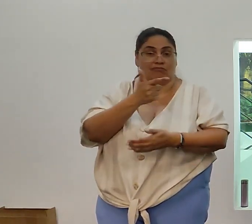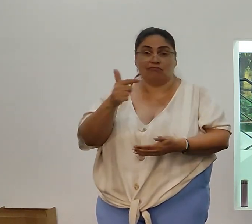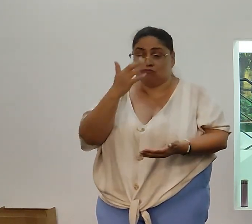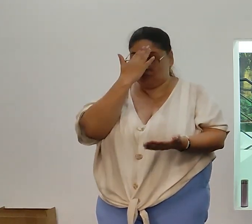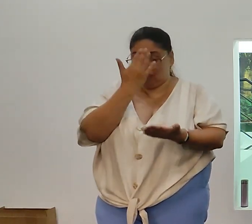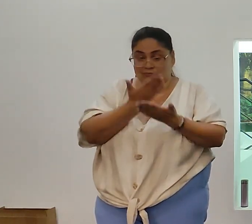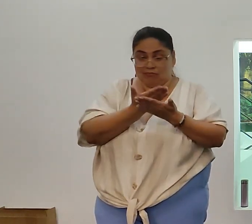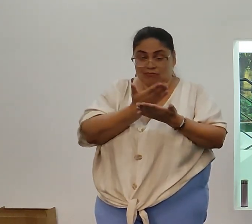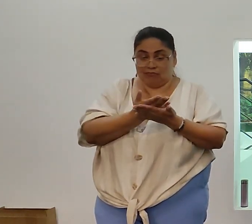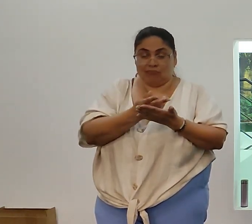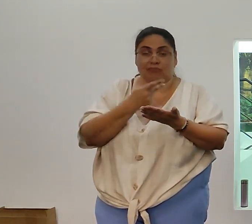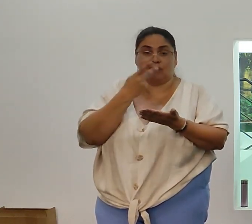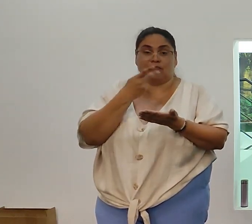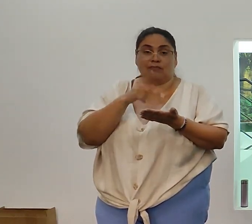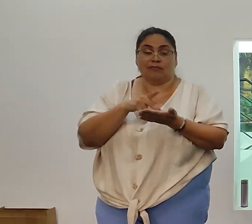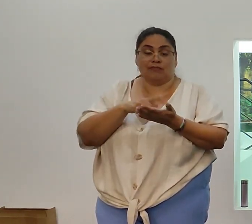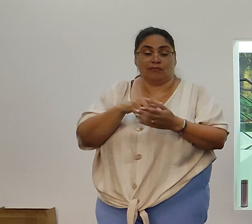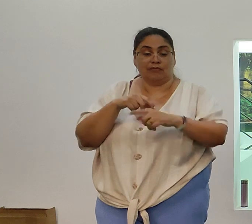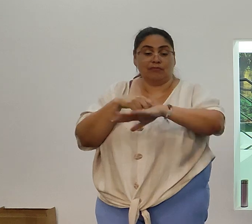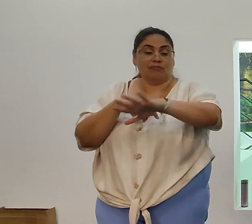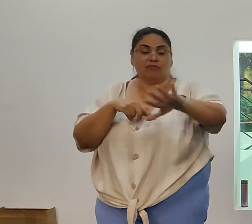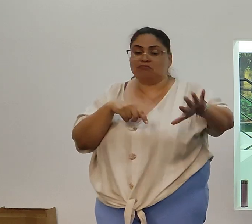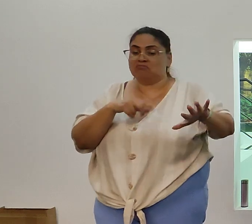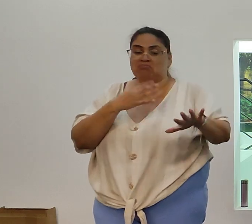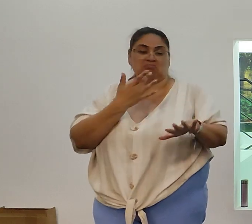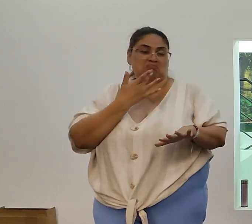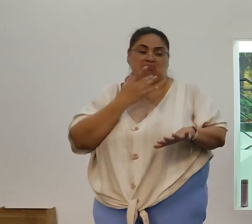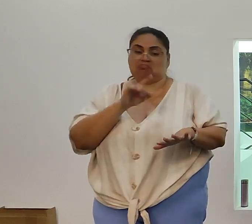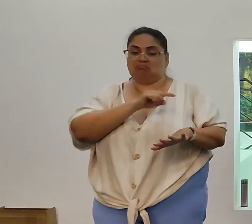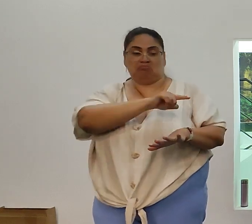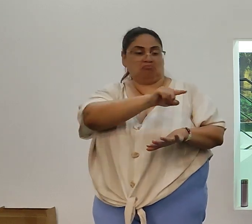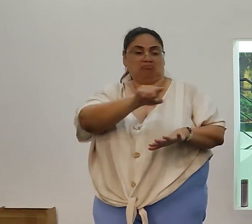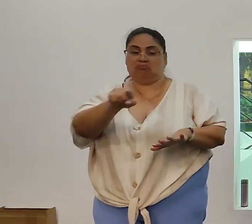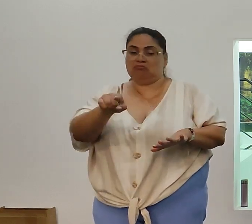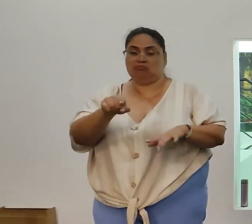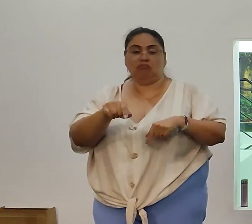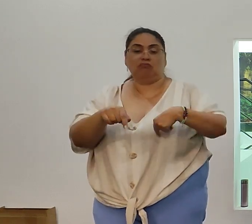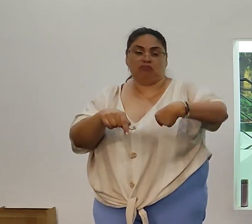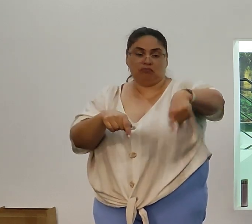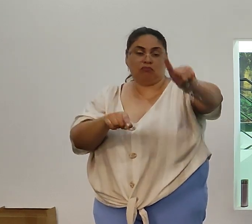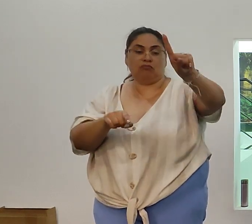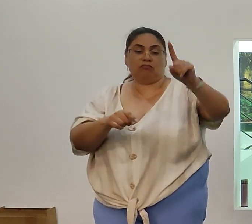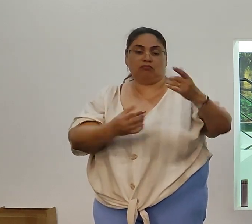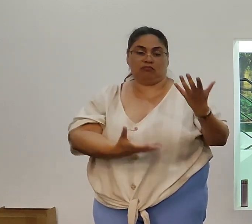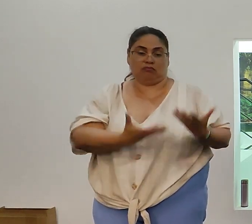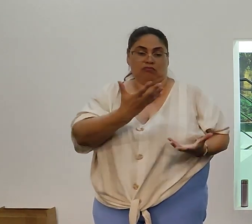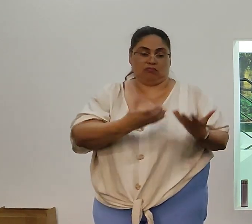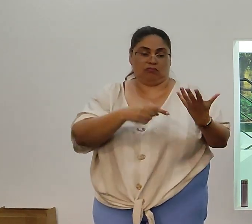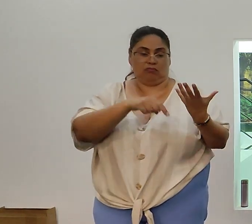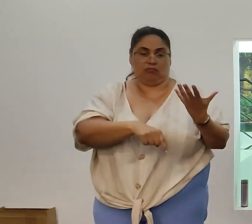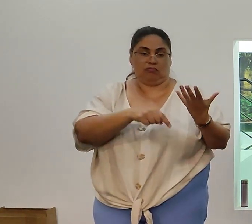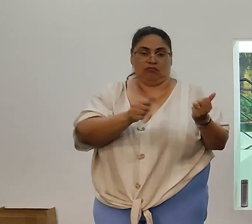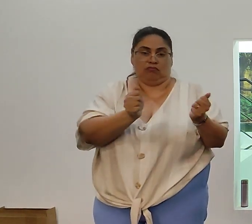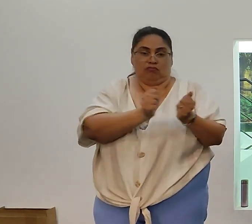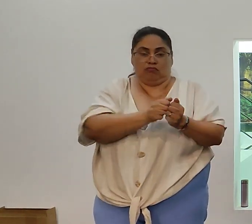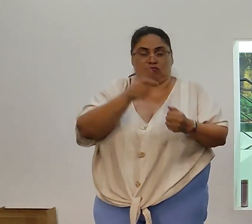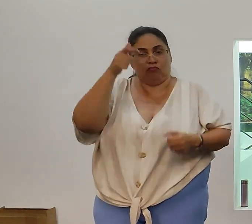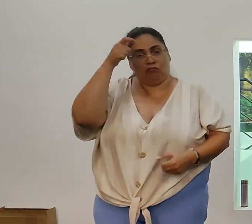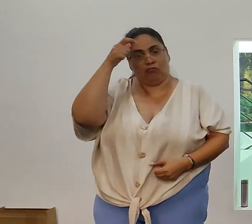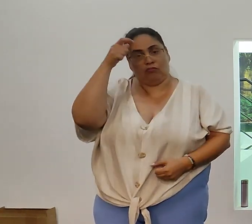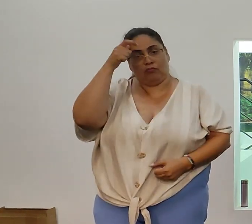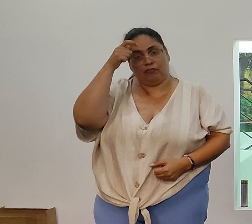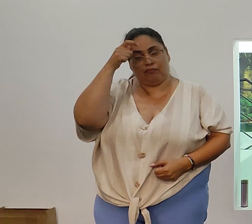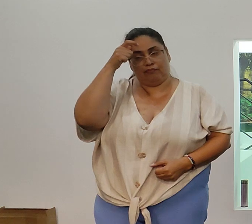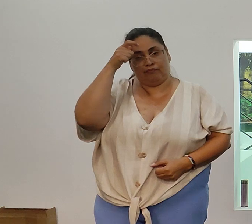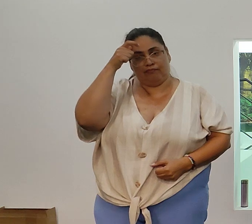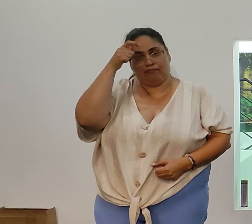dirá aos que estiverem ao seu lado esquerdo: apartem-se de mim para o fogo eterno preparado para o diabo e os seus anjos.